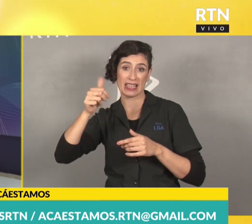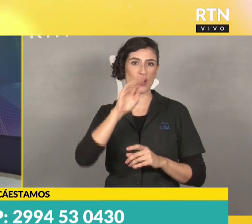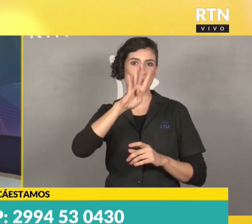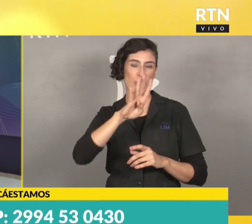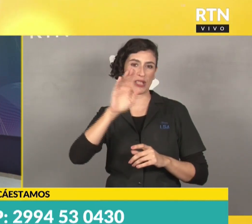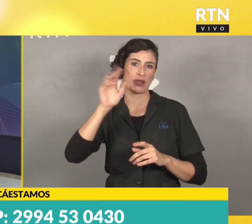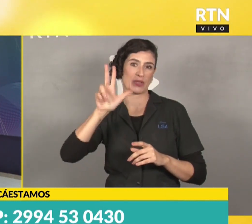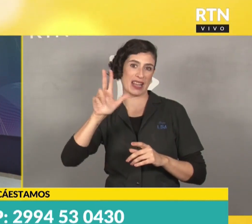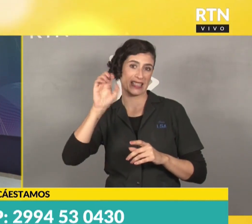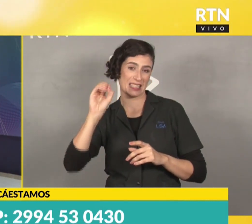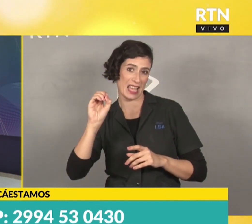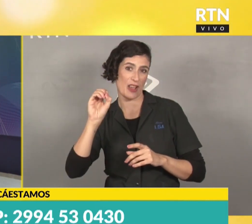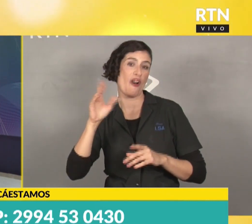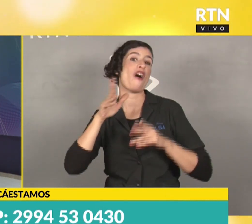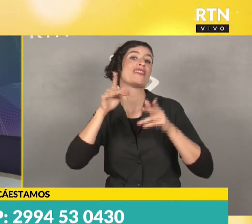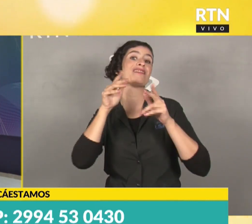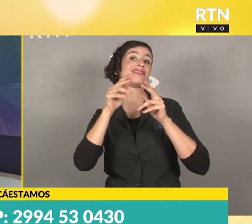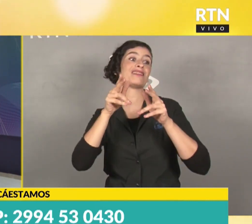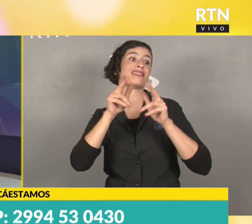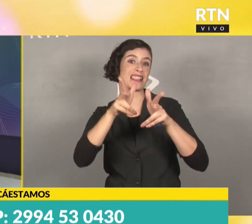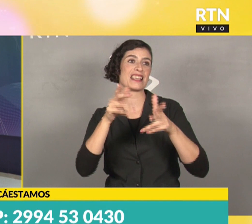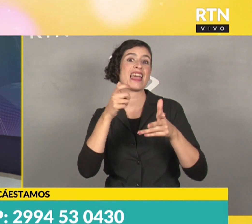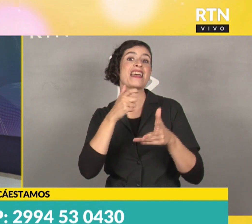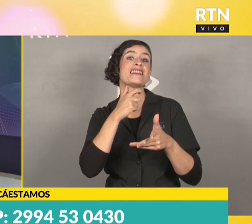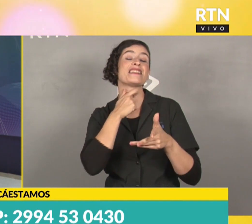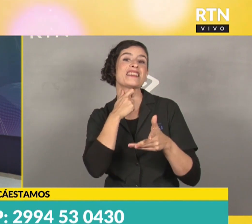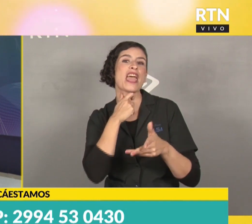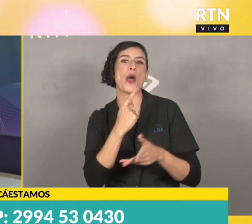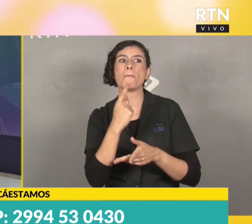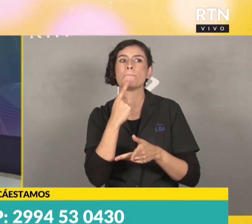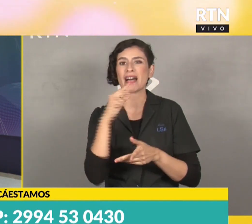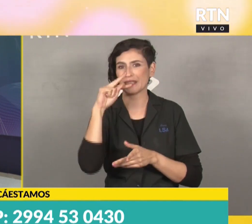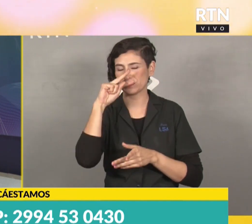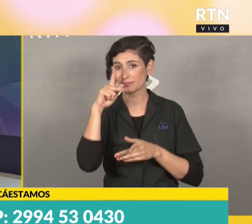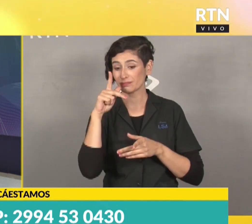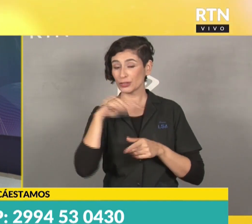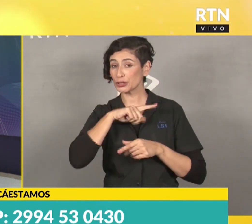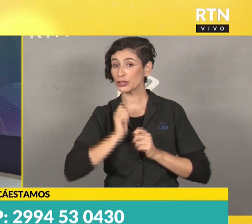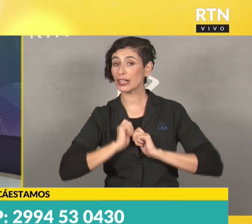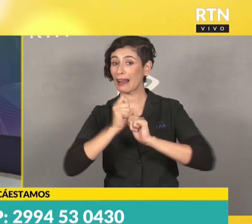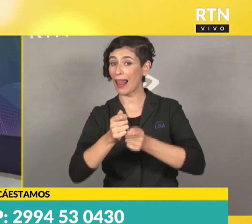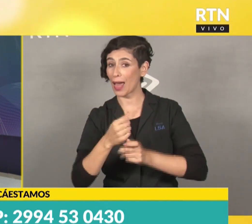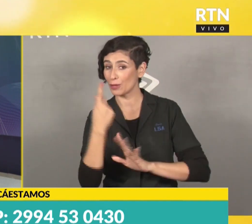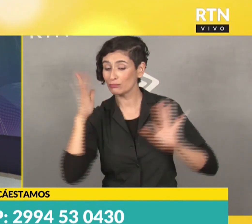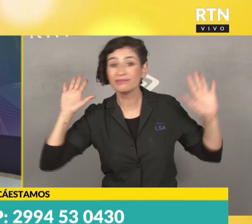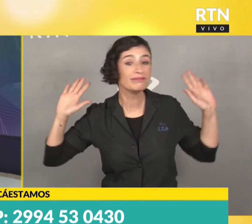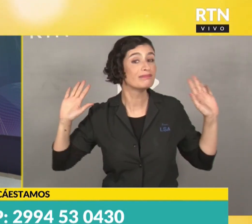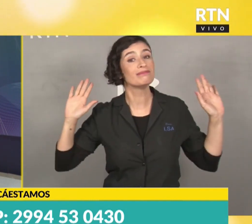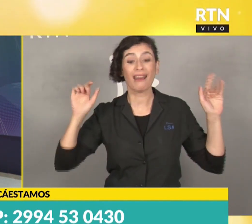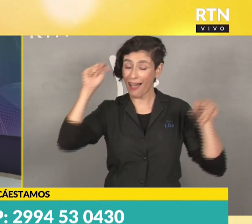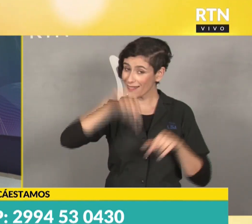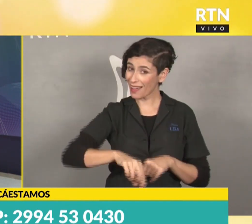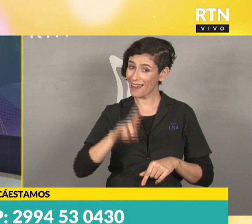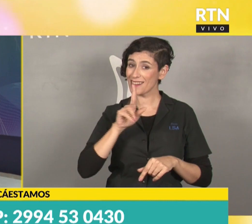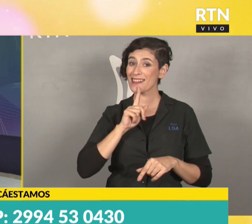299-467-3364. 430 diciendo quiero Gran Mate Gourmet, se lleva un regalito que tenemos acá en